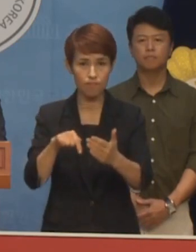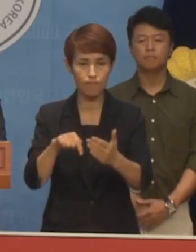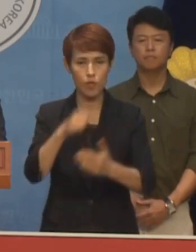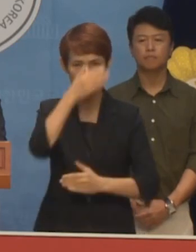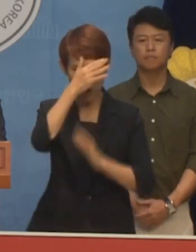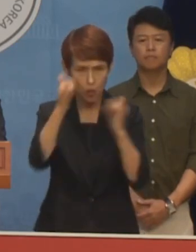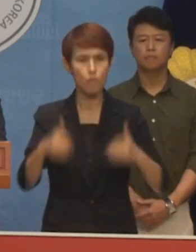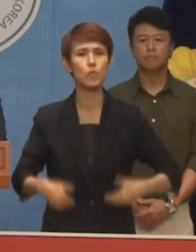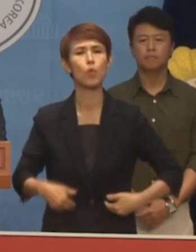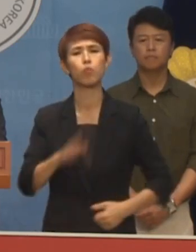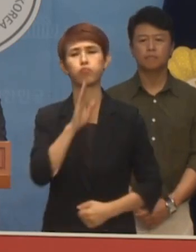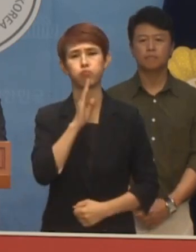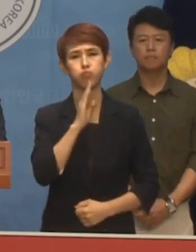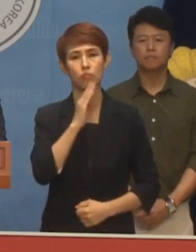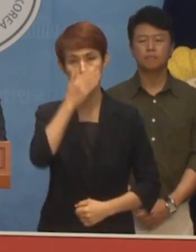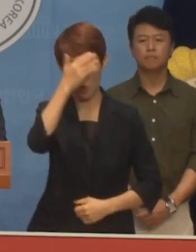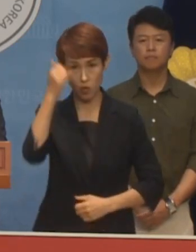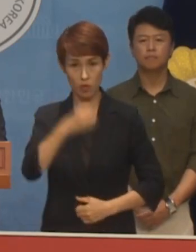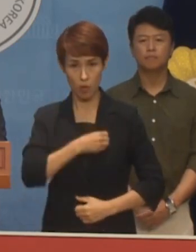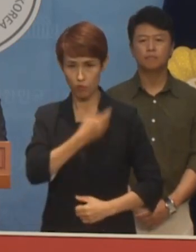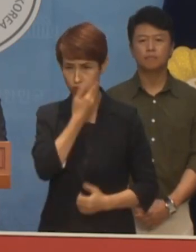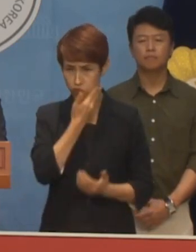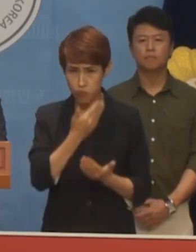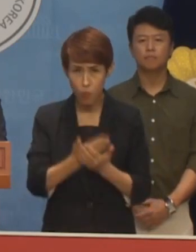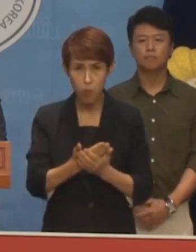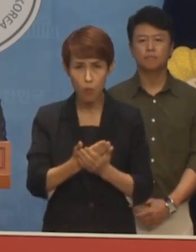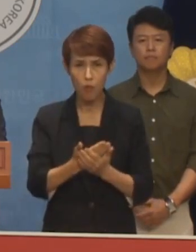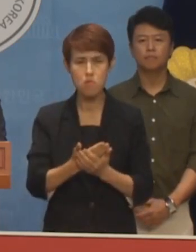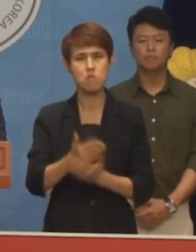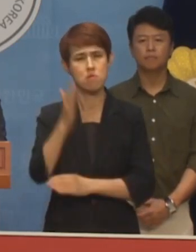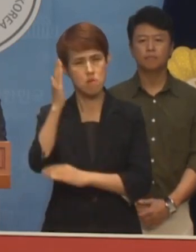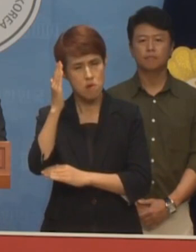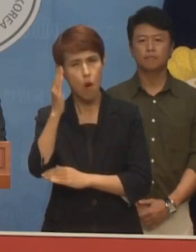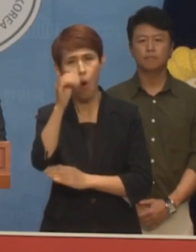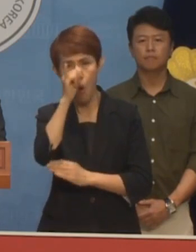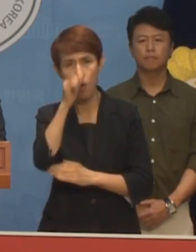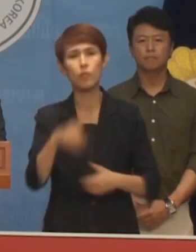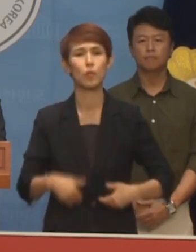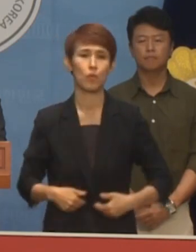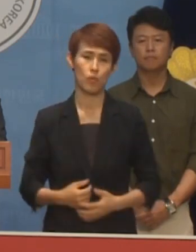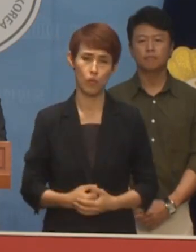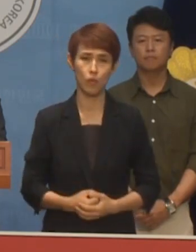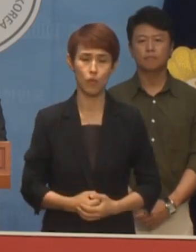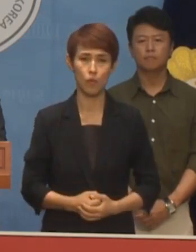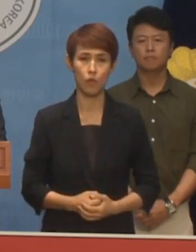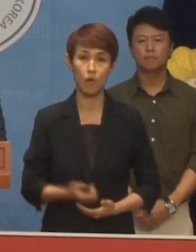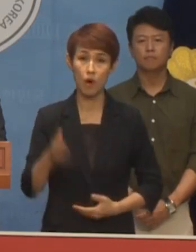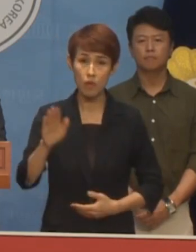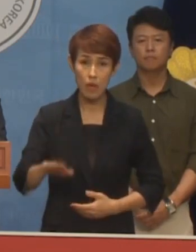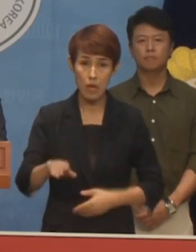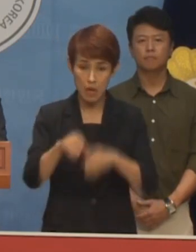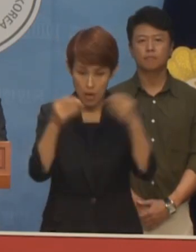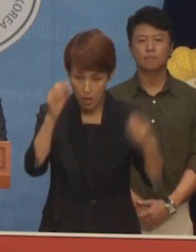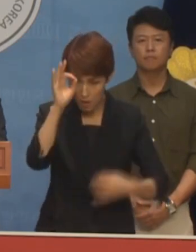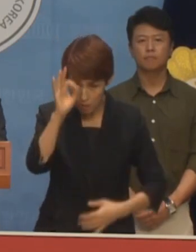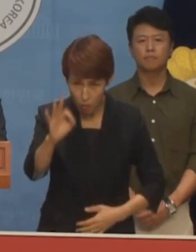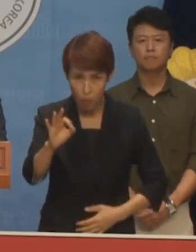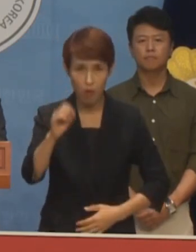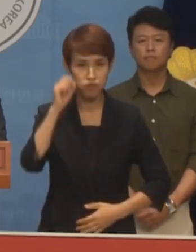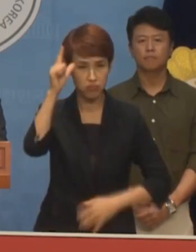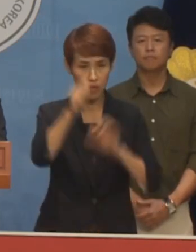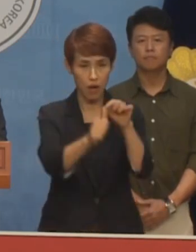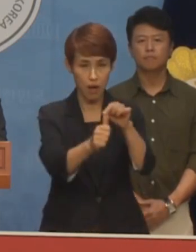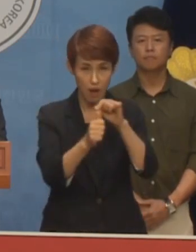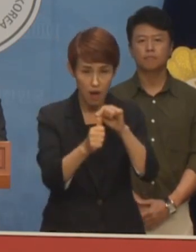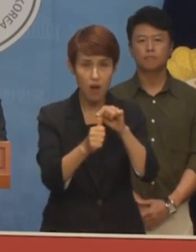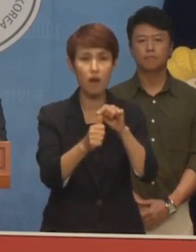청년이 필요하고 청년 당원의 중요성을 이야기하고 챙겨야 한다고 합니다. 그러나 현실은 인재 영입과